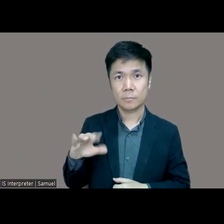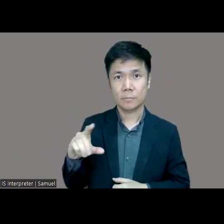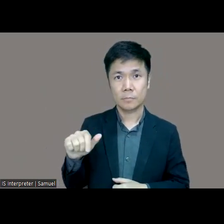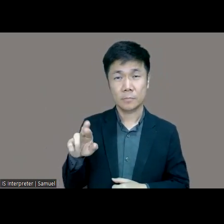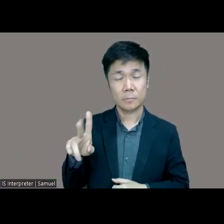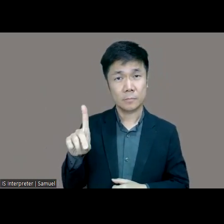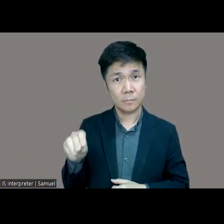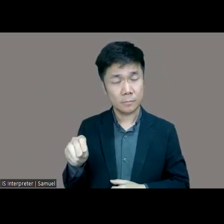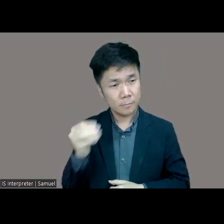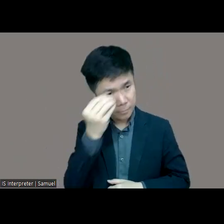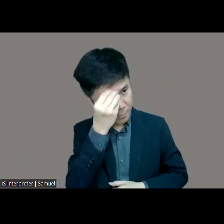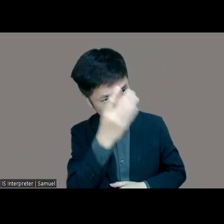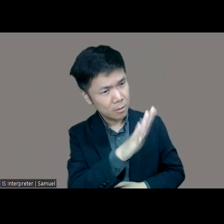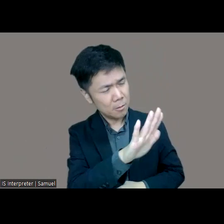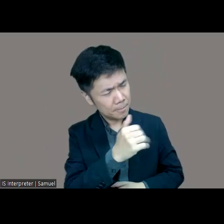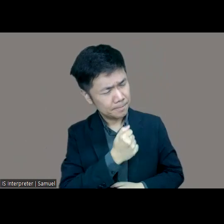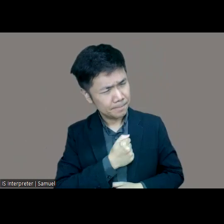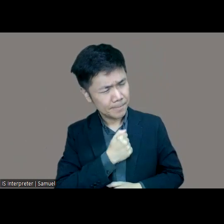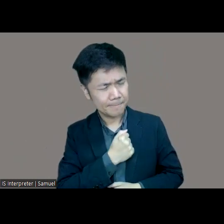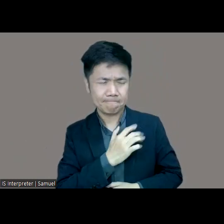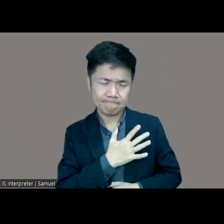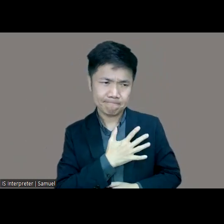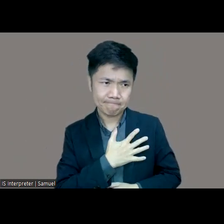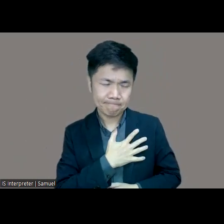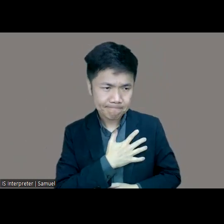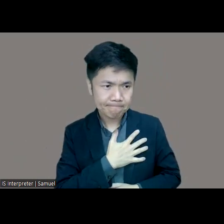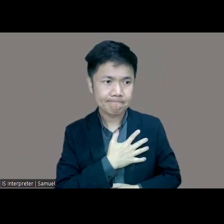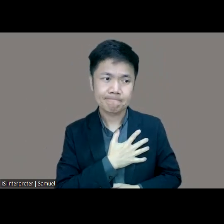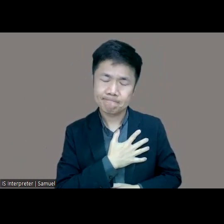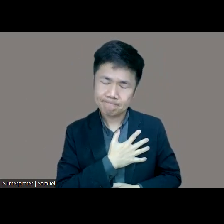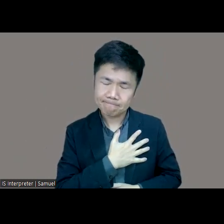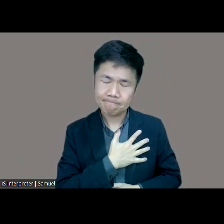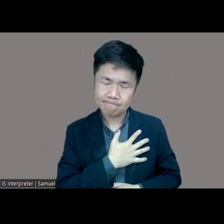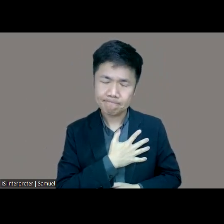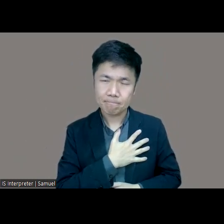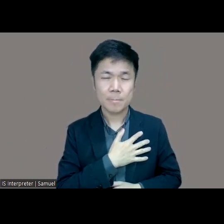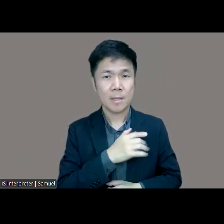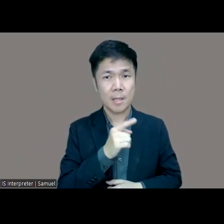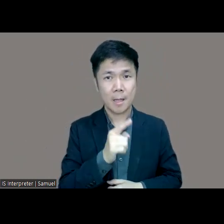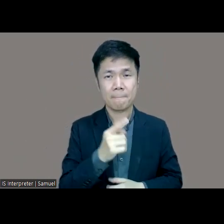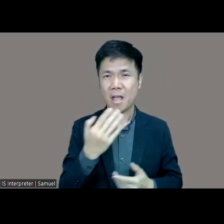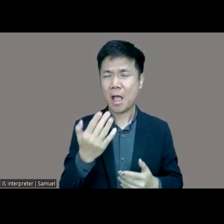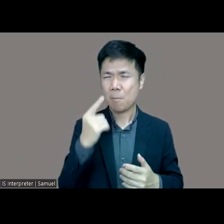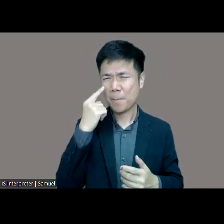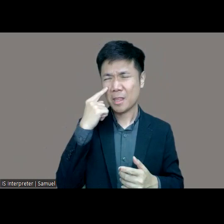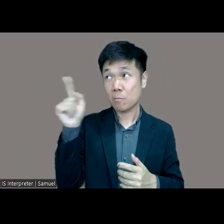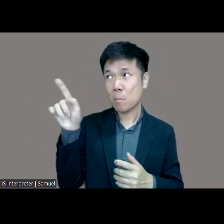Merci, Michael. Et de nouveau, je suis navrée. Ceci est difficile à